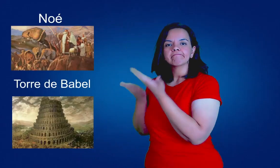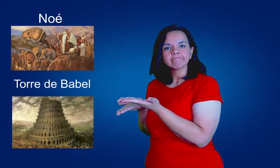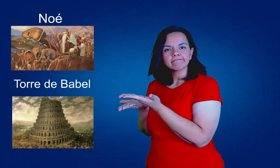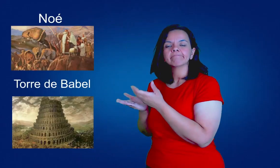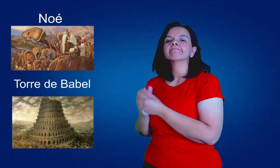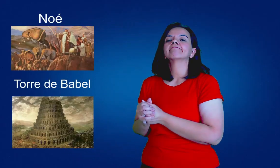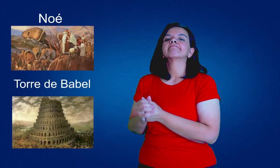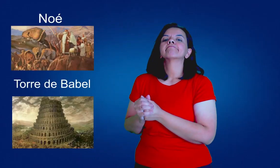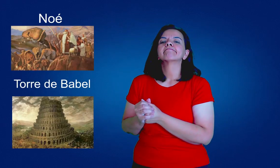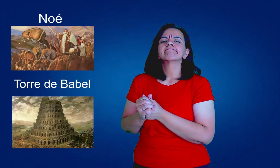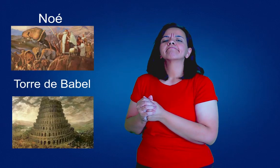Vejam.